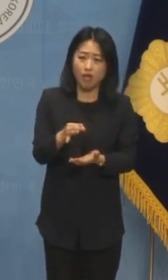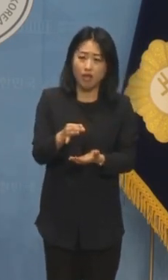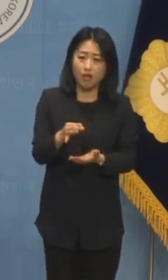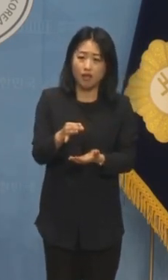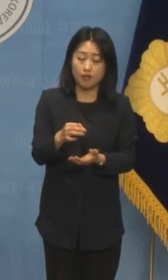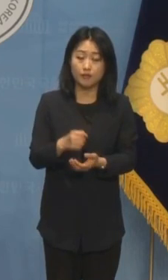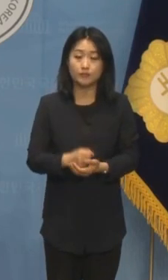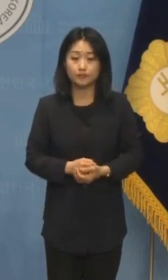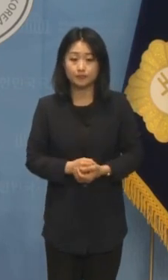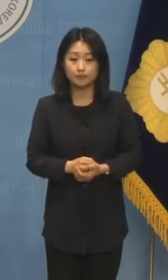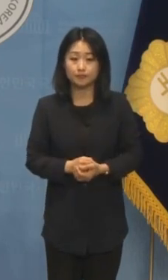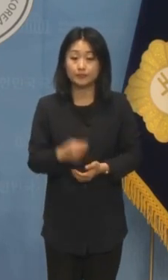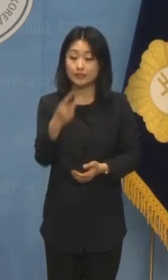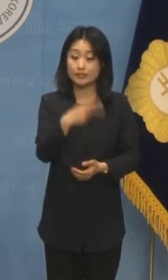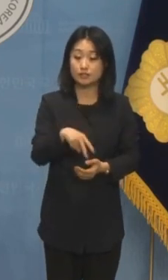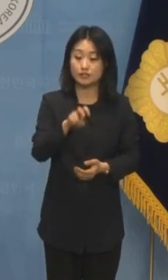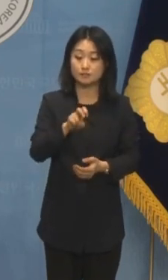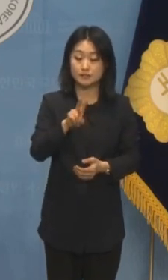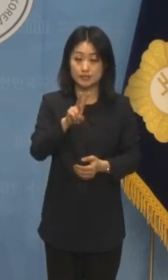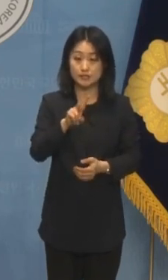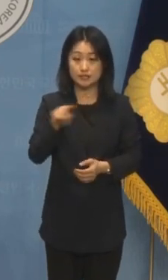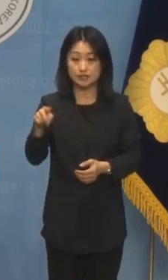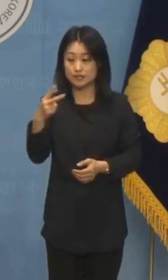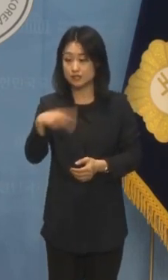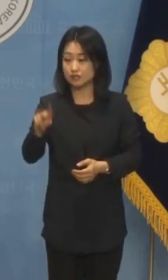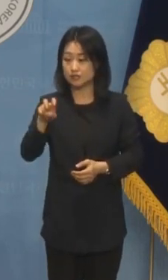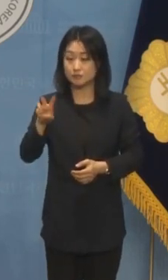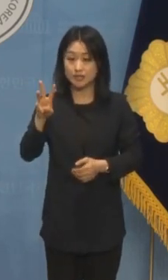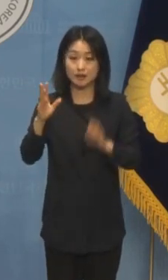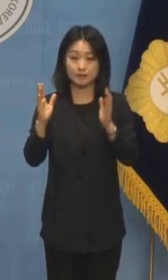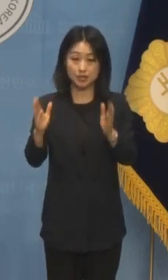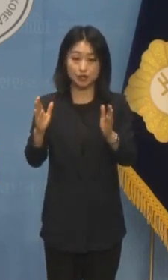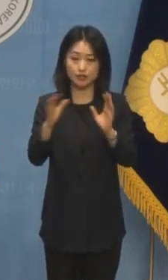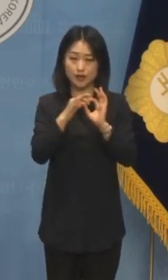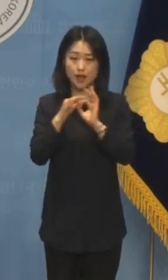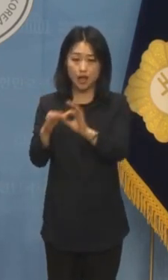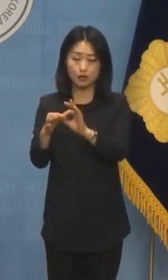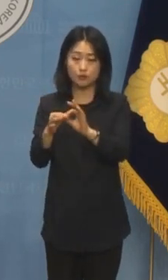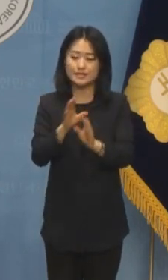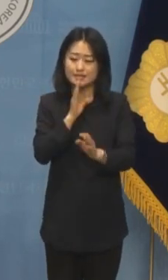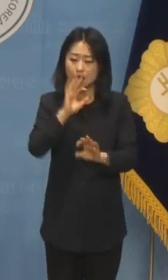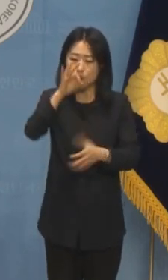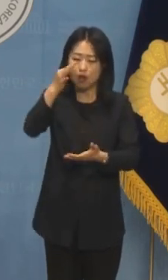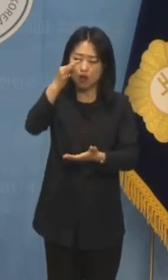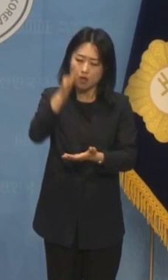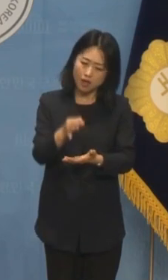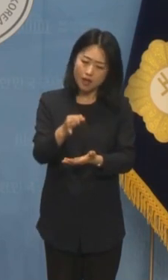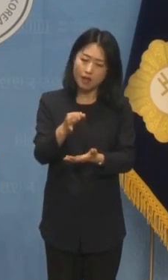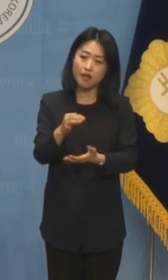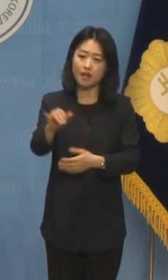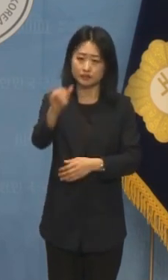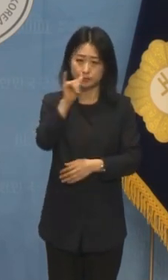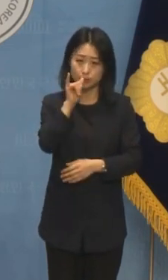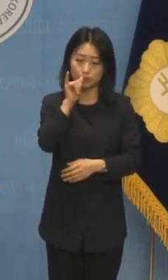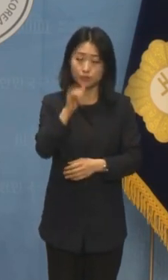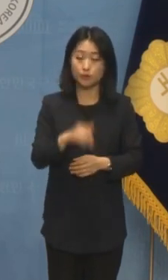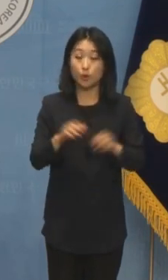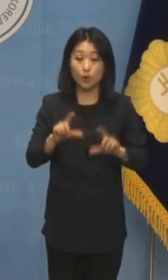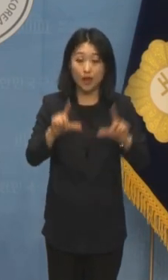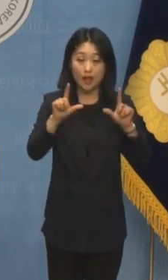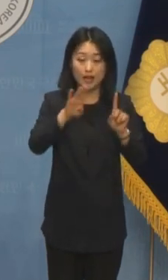있습니다. 2022년, 2023년 2년 연속으로 실질 임금이 감소하였는데